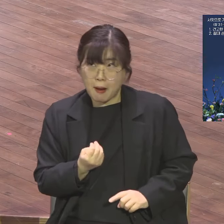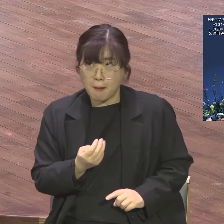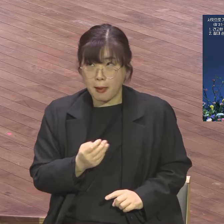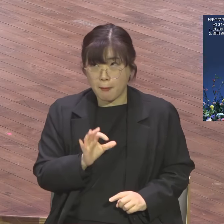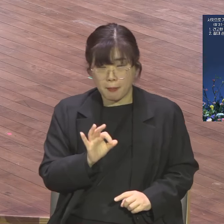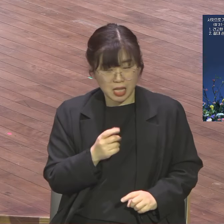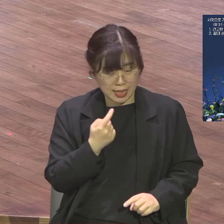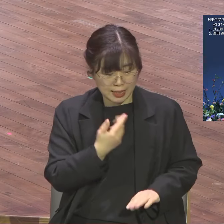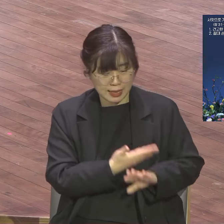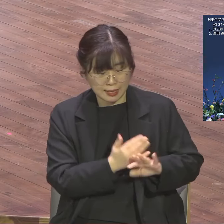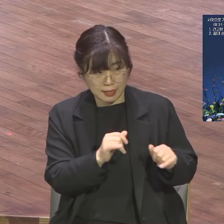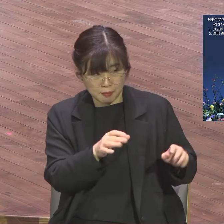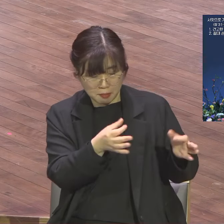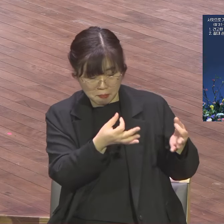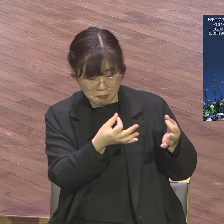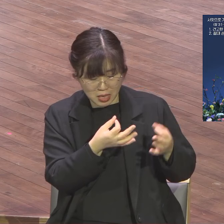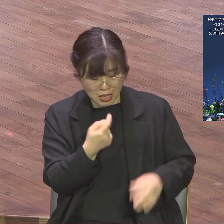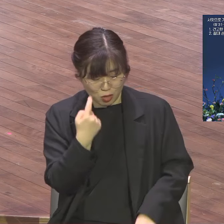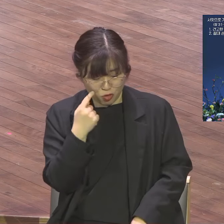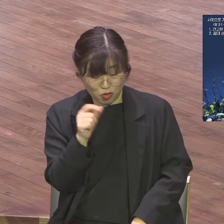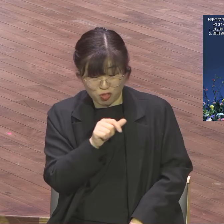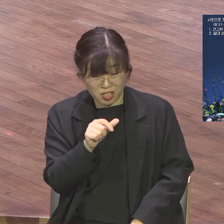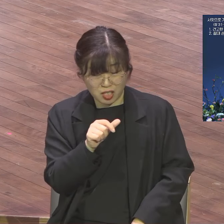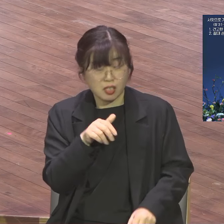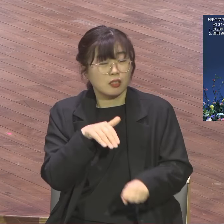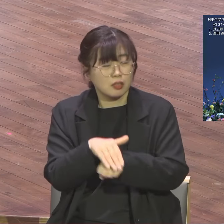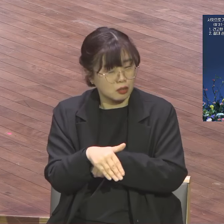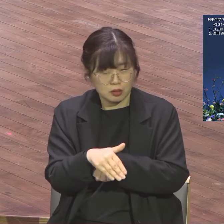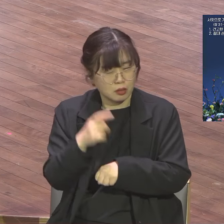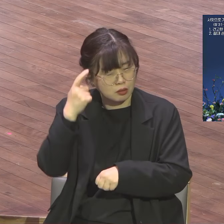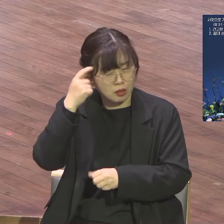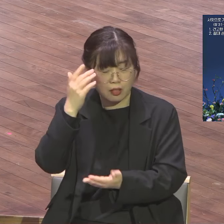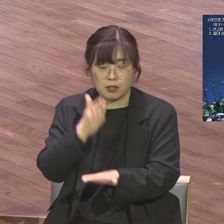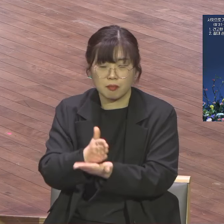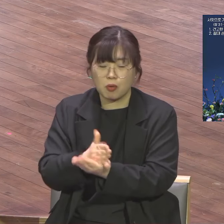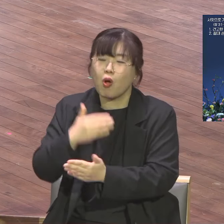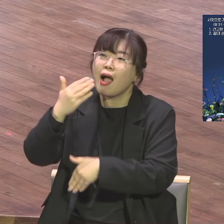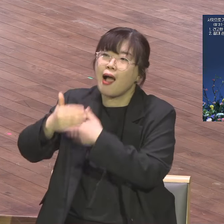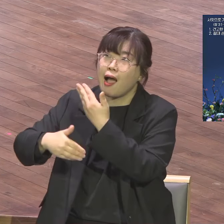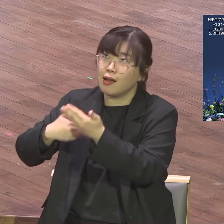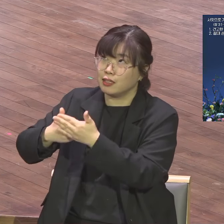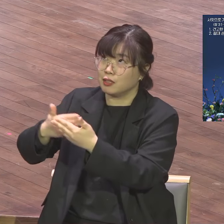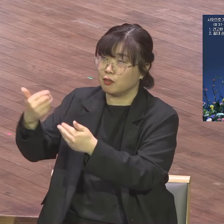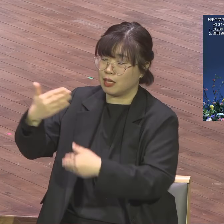모든 내 소유는 하나님 겁니다. 내 거 아무것도 없어. 내 게 어디 있어요.